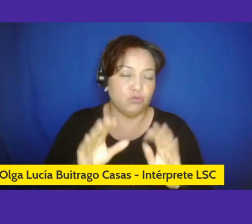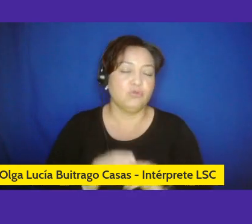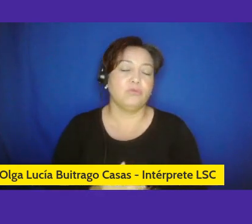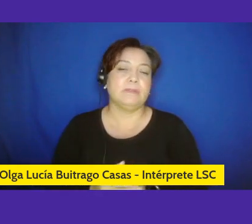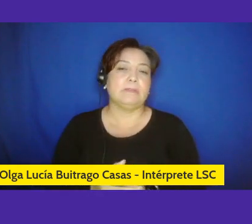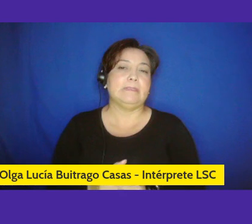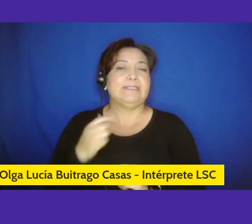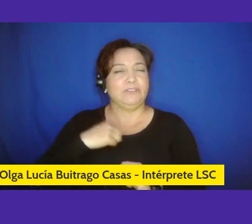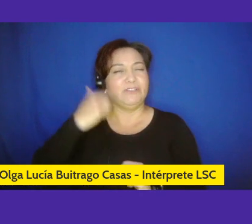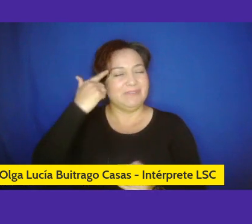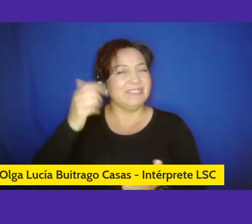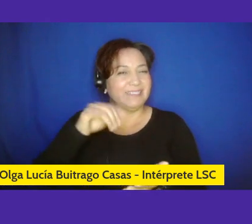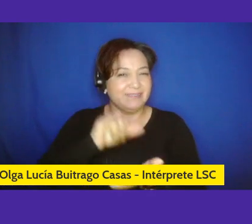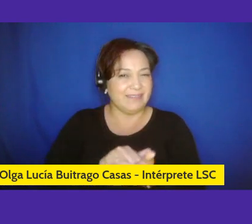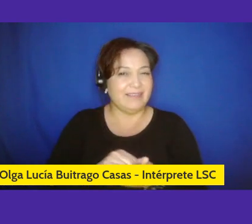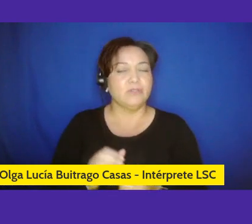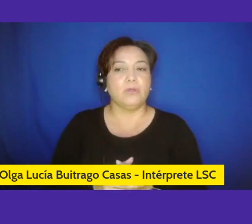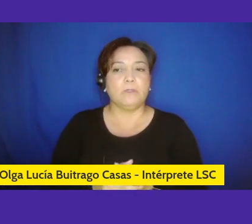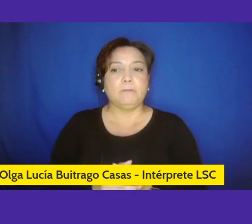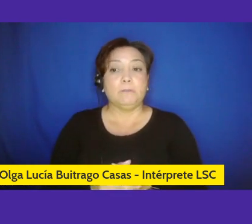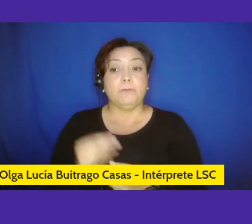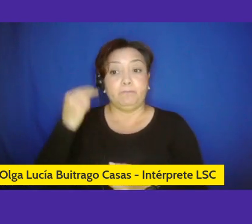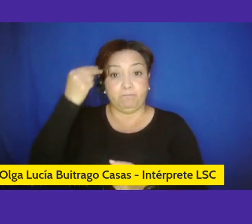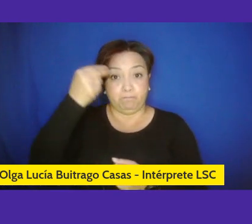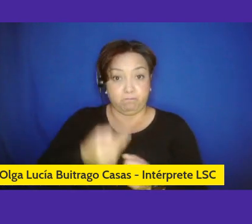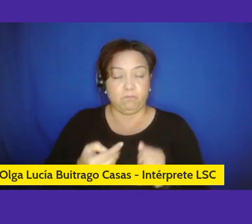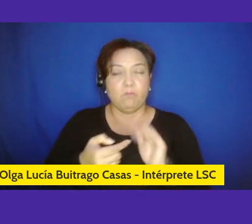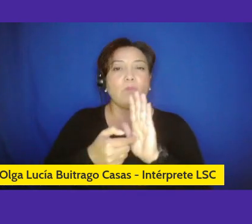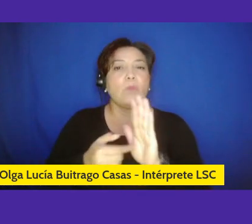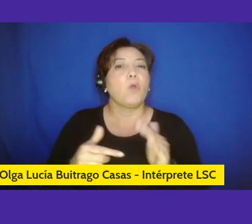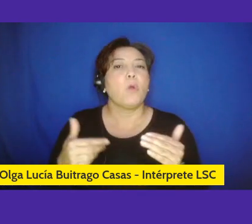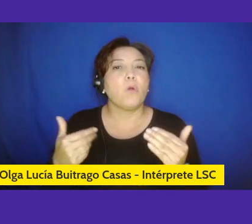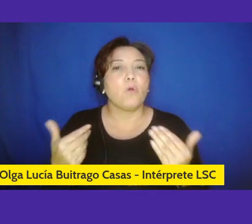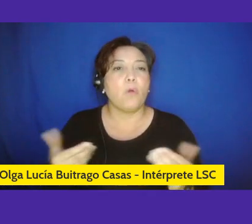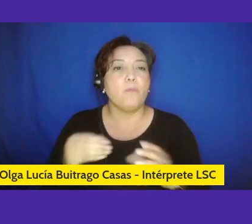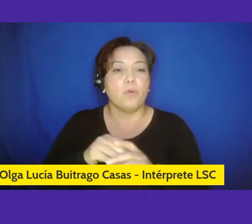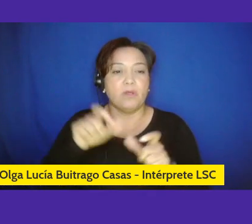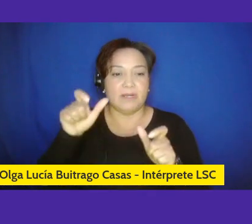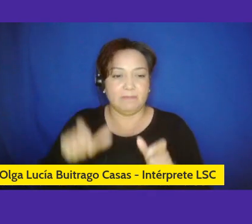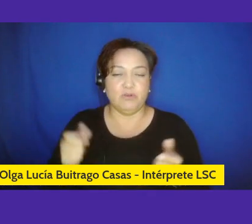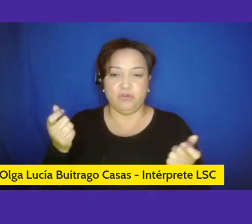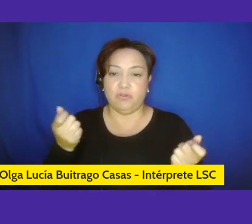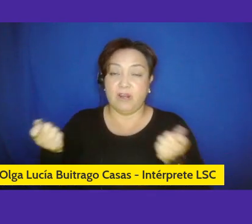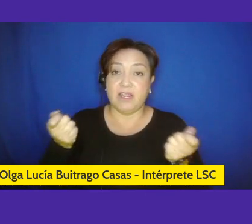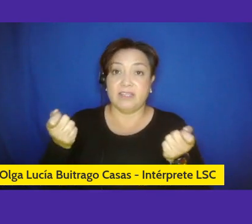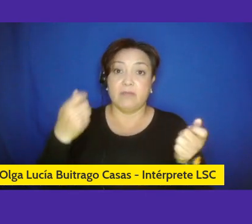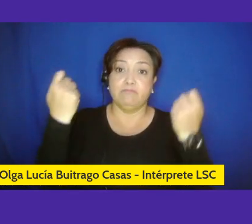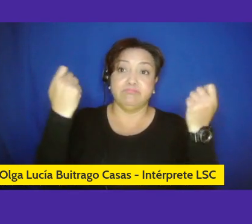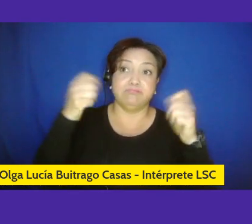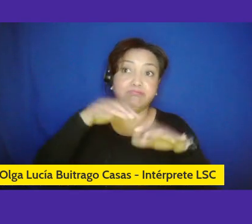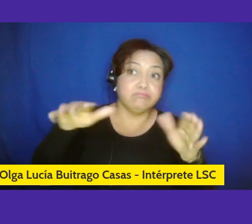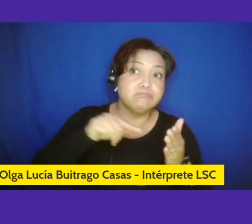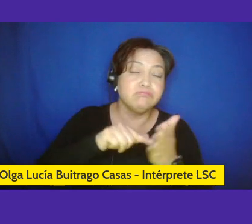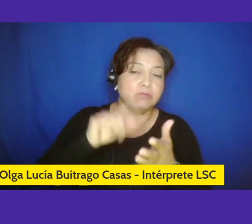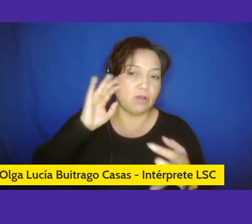eso, la historia, cómo está presentada y que el distribuidor se cope con ese proyecto.